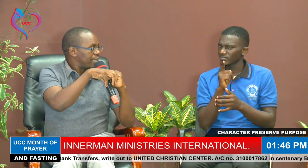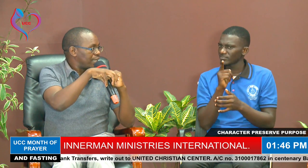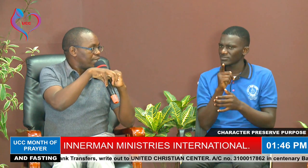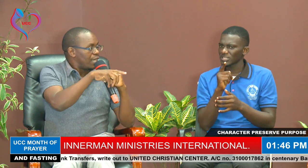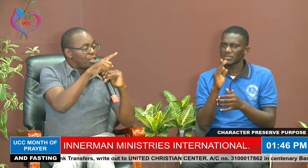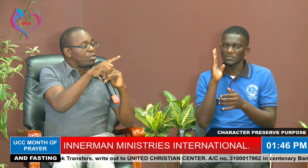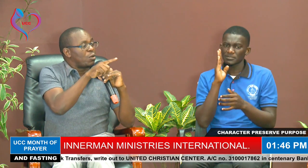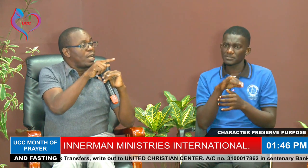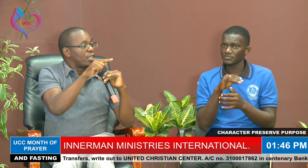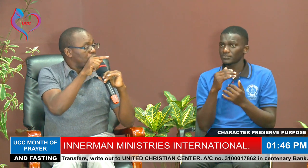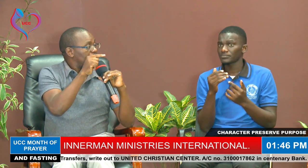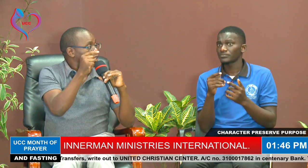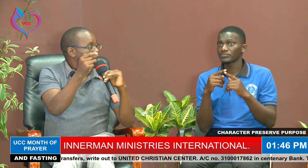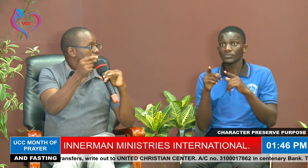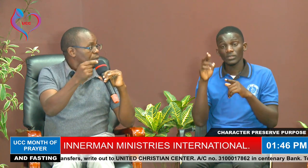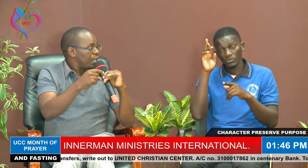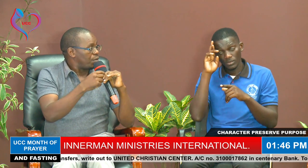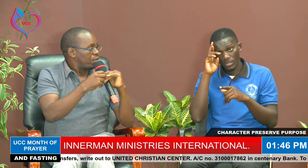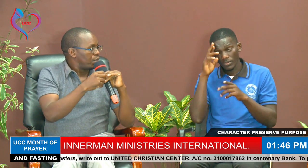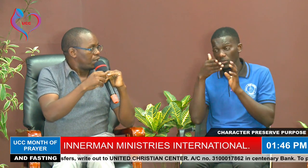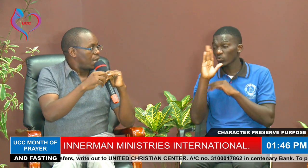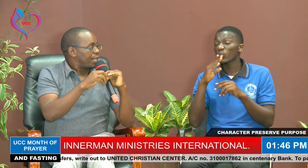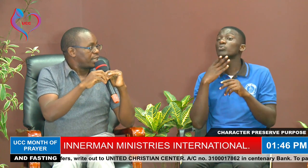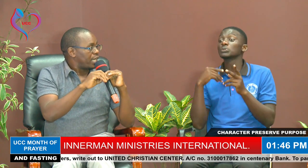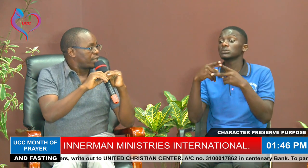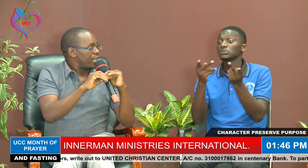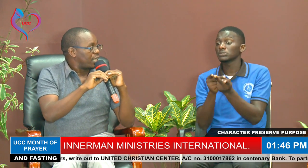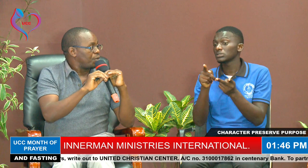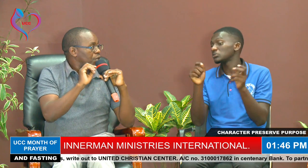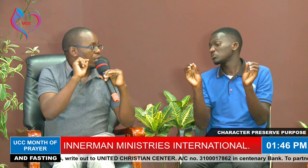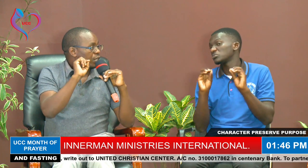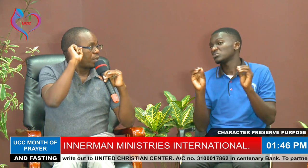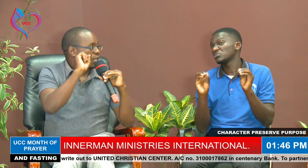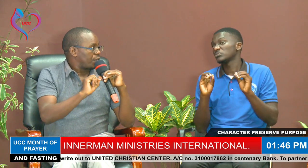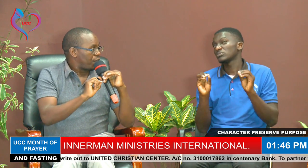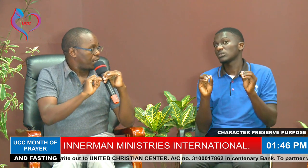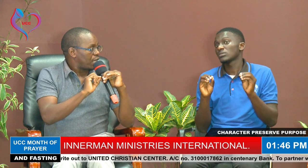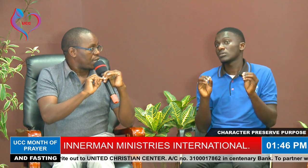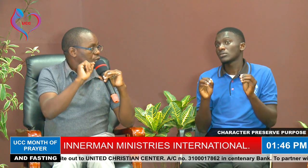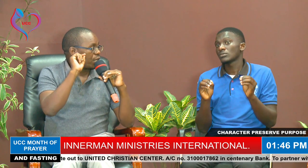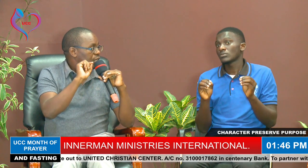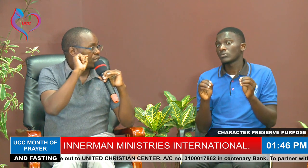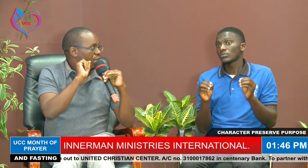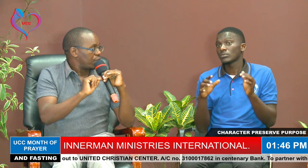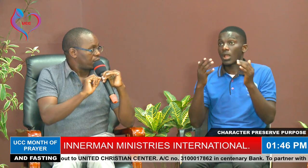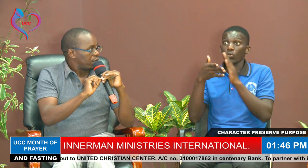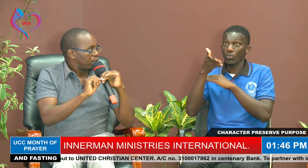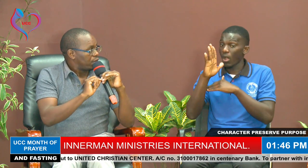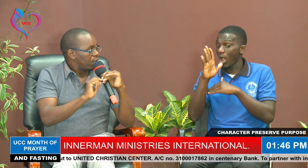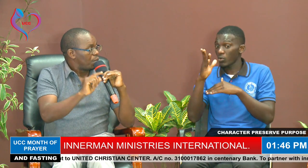banzite. Nejukira wali Katonda tayagala abeerewo aba kyekyanga kyanga ebyo. Chapter 35 netandika Katonda najja gyali